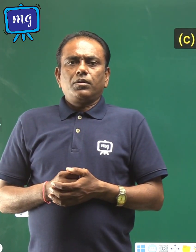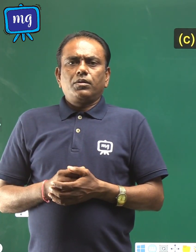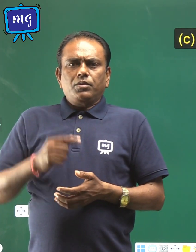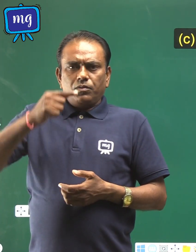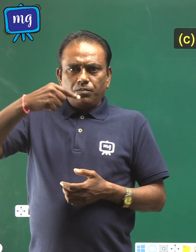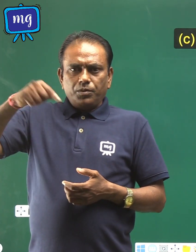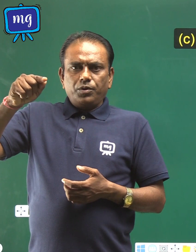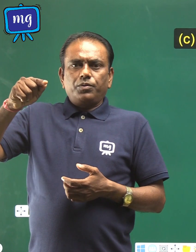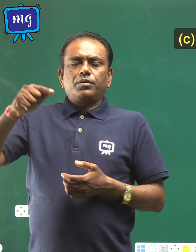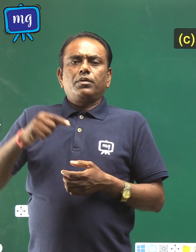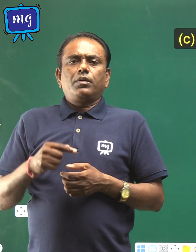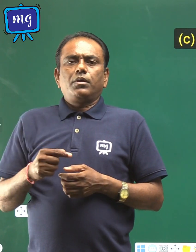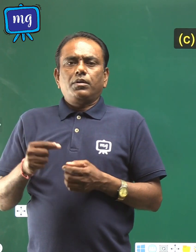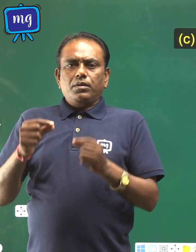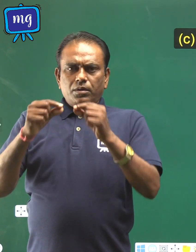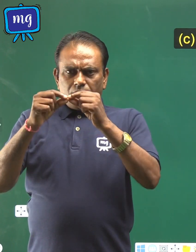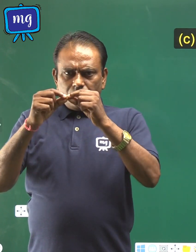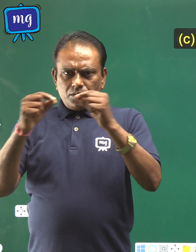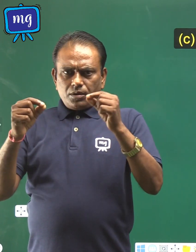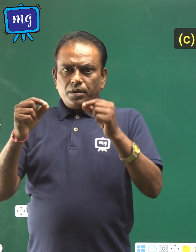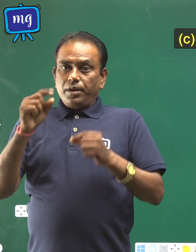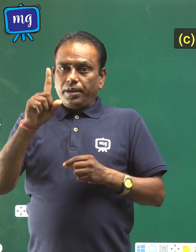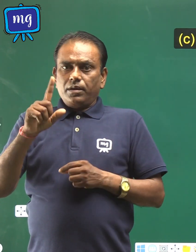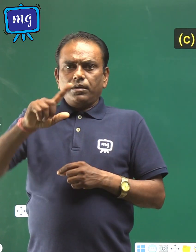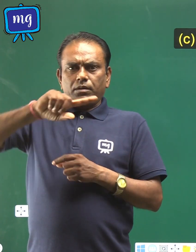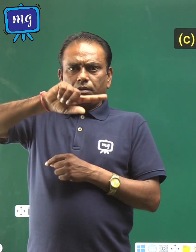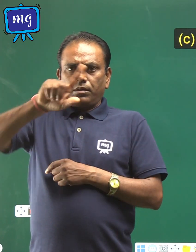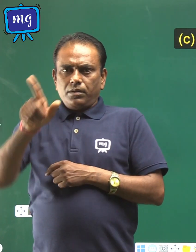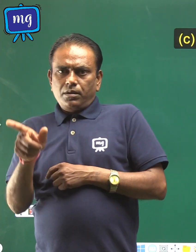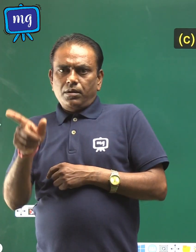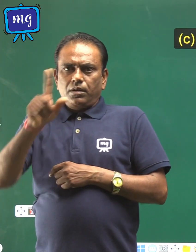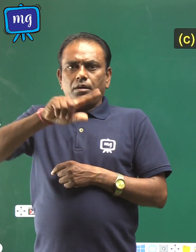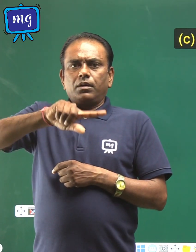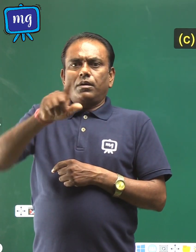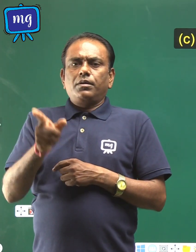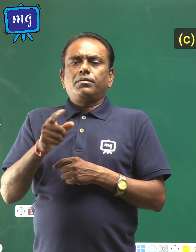उपयुक्त त्रिज्या का एक चाप काटा।